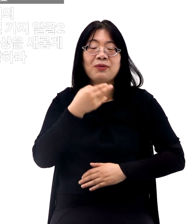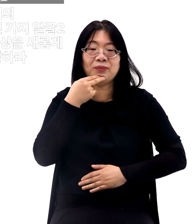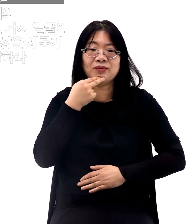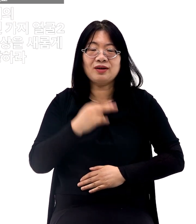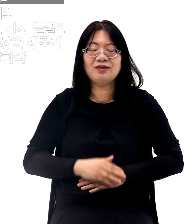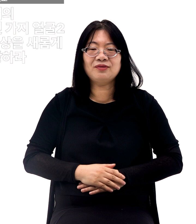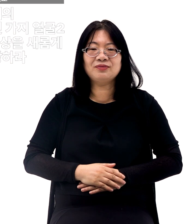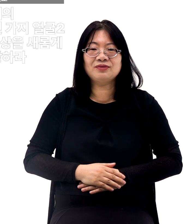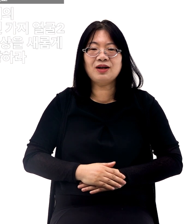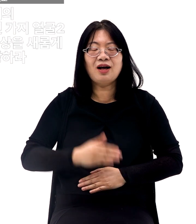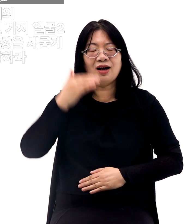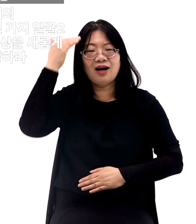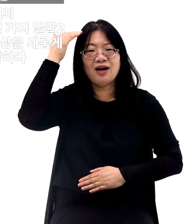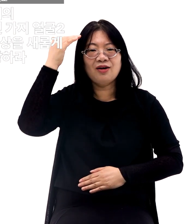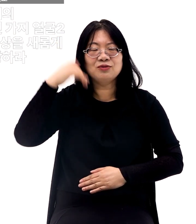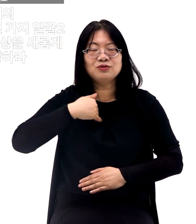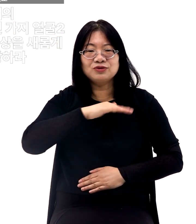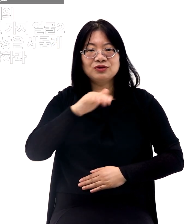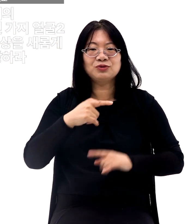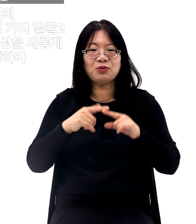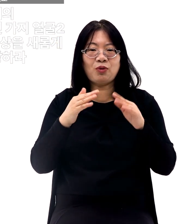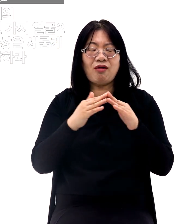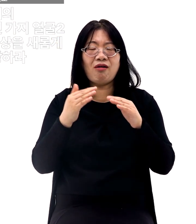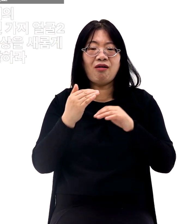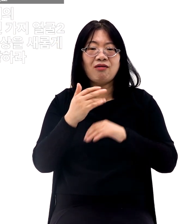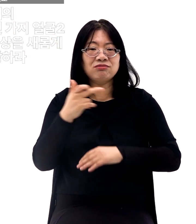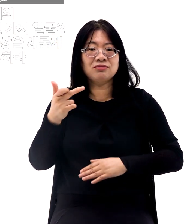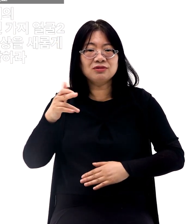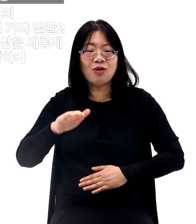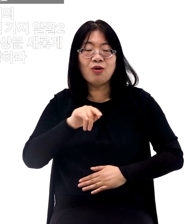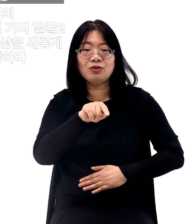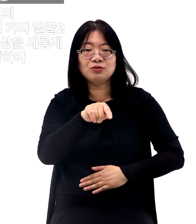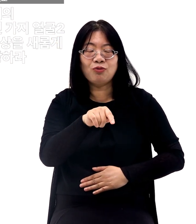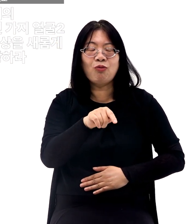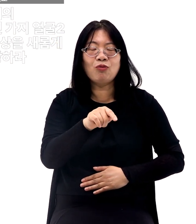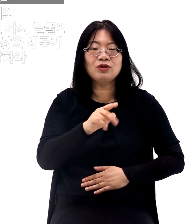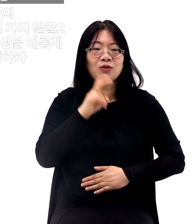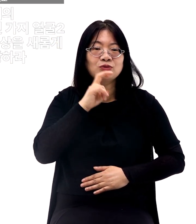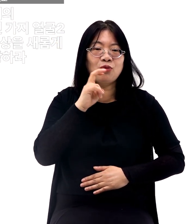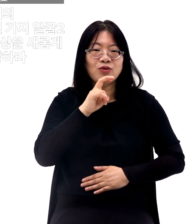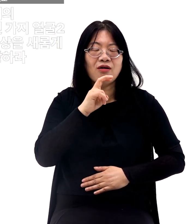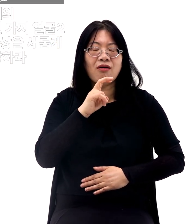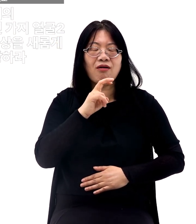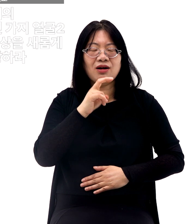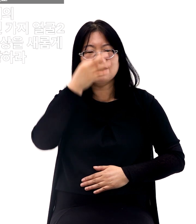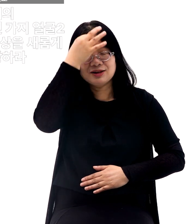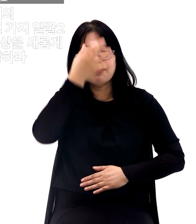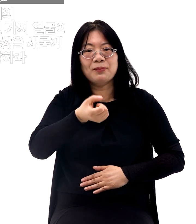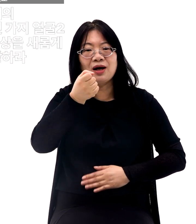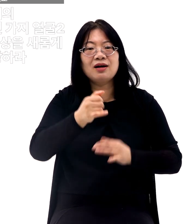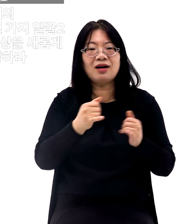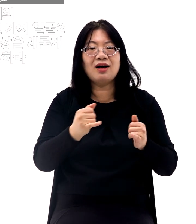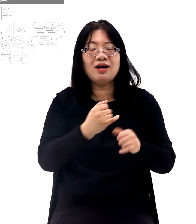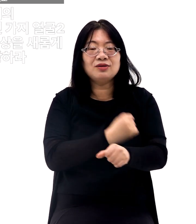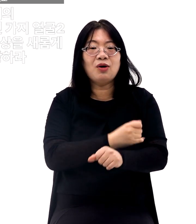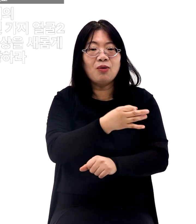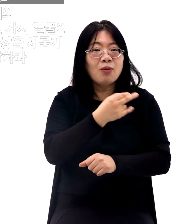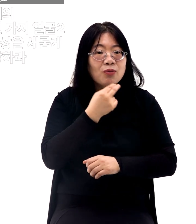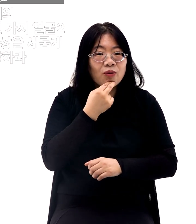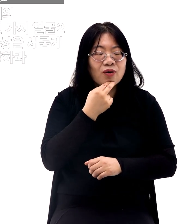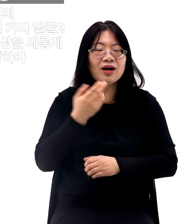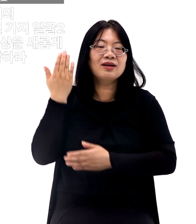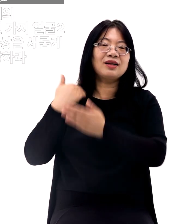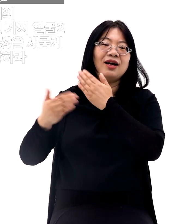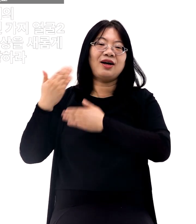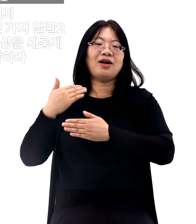우리 교회 같은 규모에서 저런 포지션에 계신 분들을 사리 없이 한다는 것은 옛날 같으면